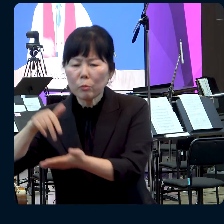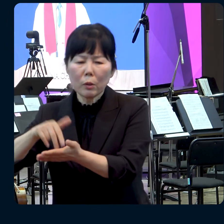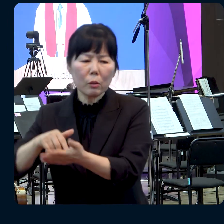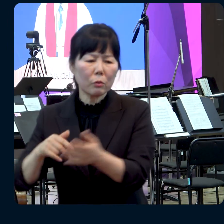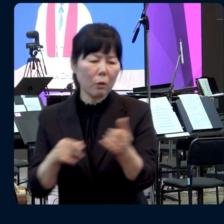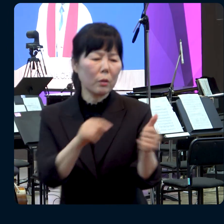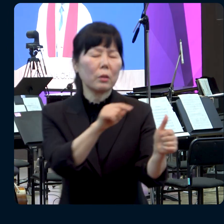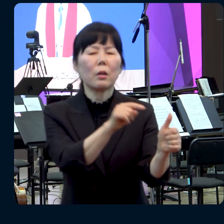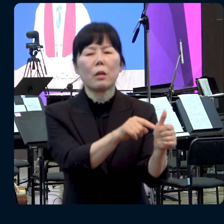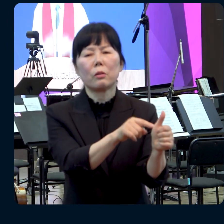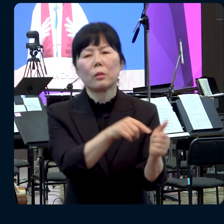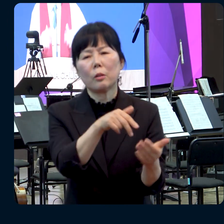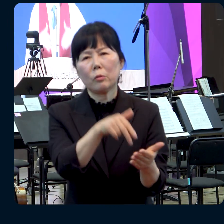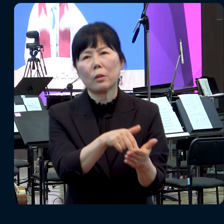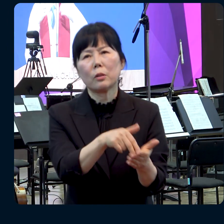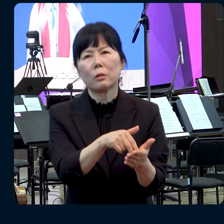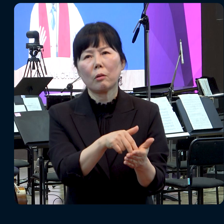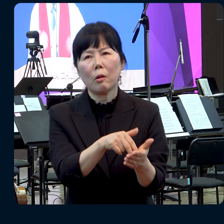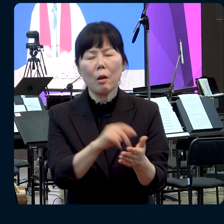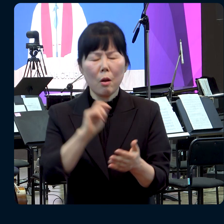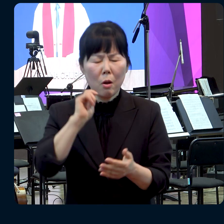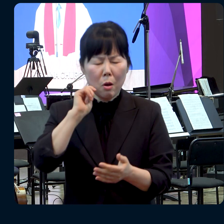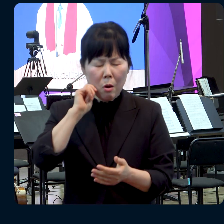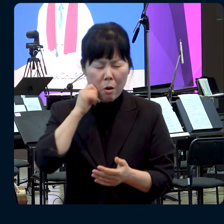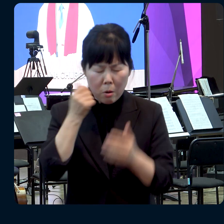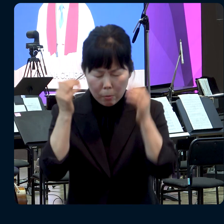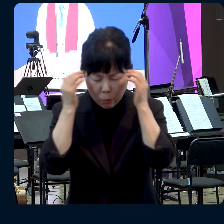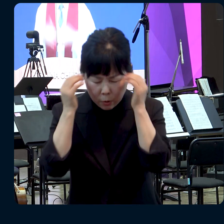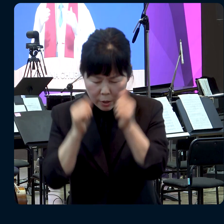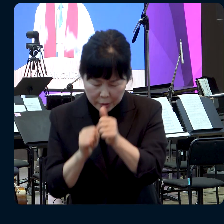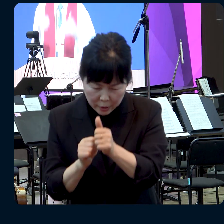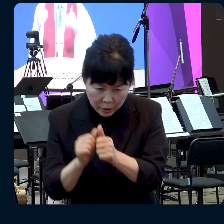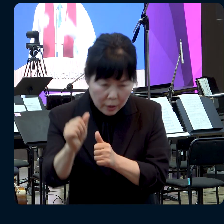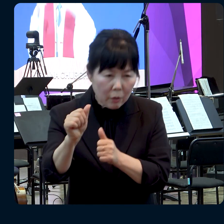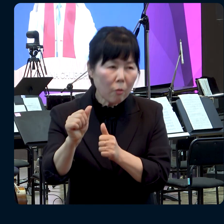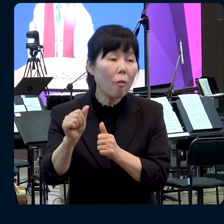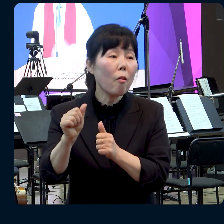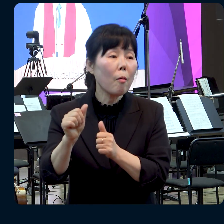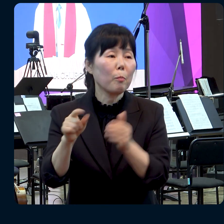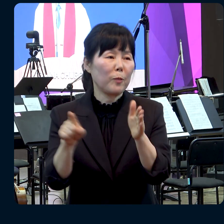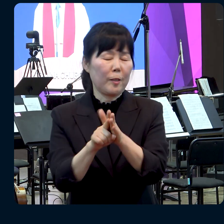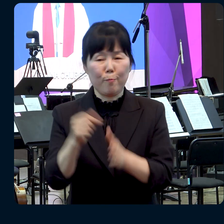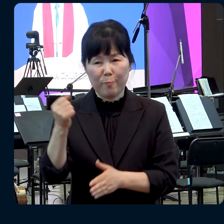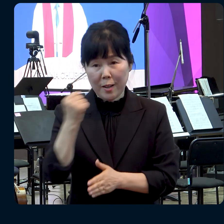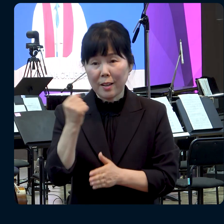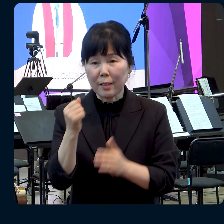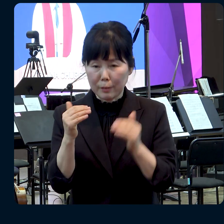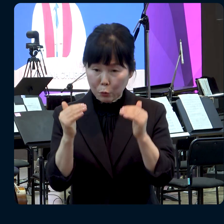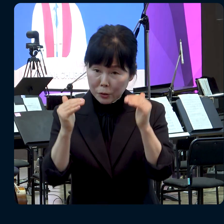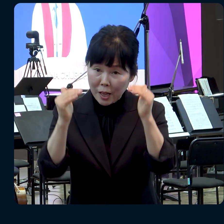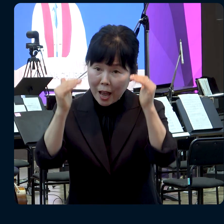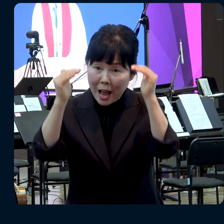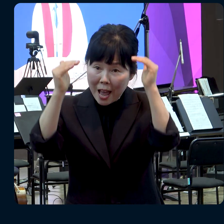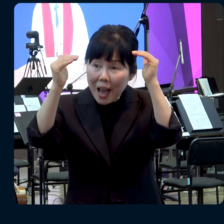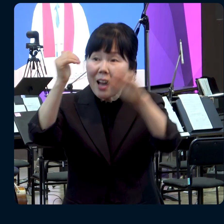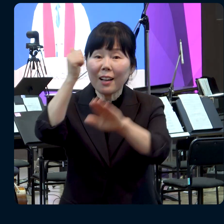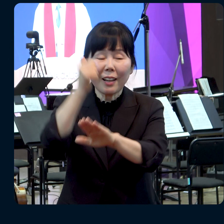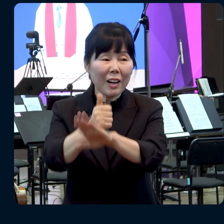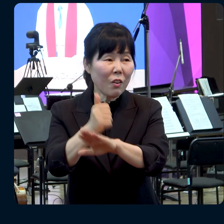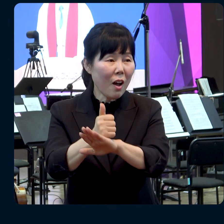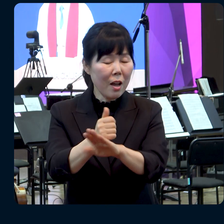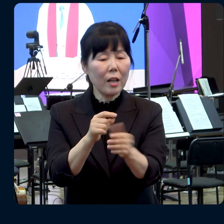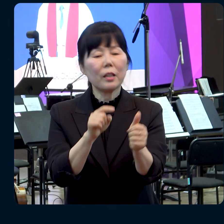있는 사람들이기 때문에 그 역경을 이기고 아름답게 성장을 해나갑니다. 그러면서 타고난 음악적